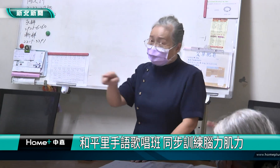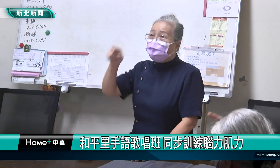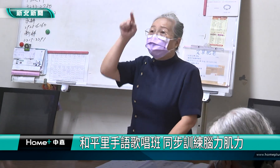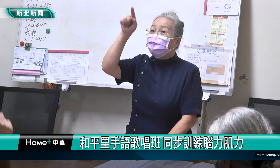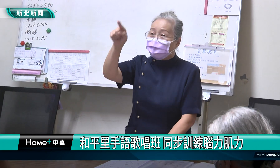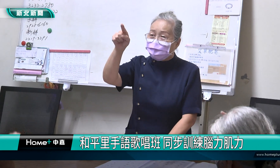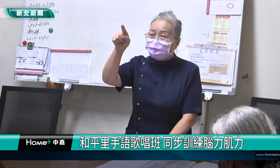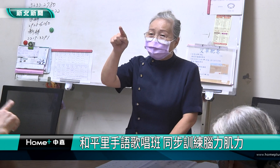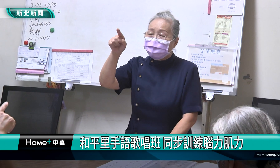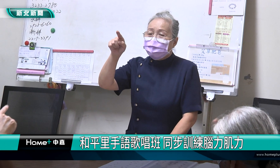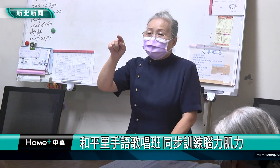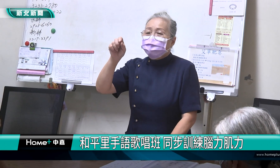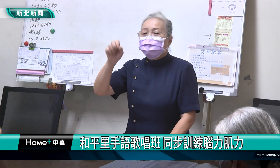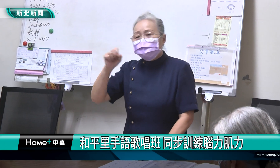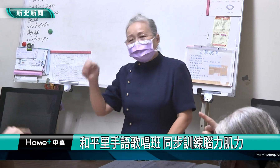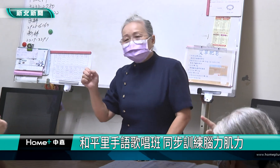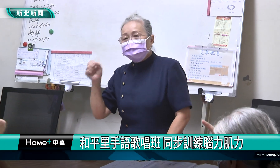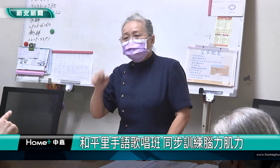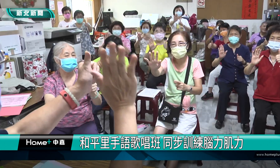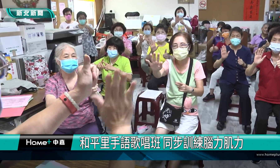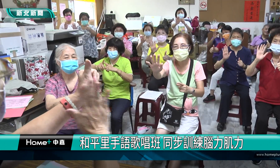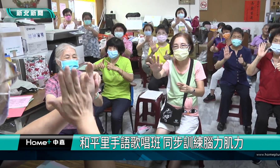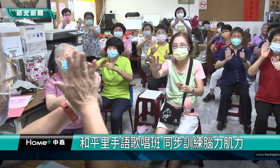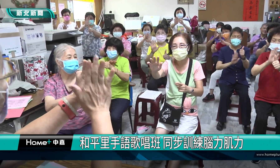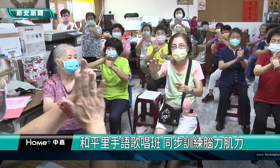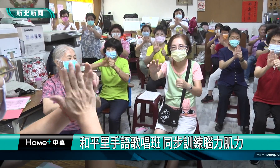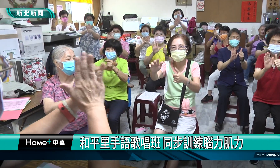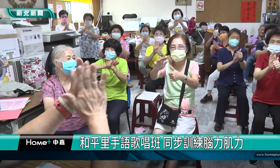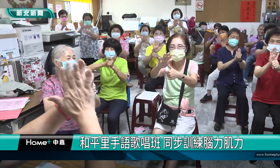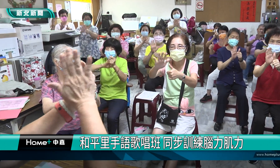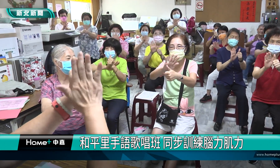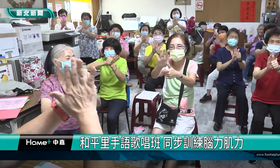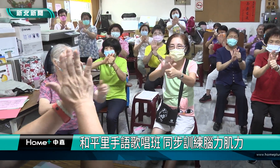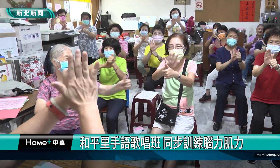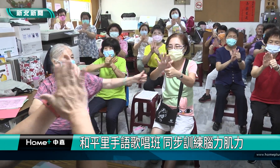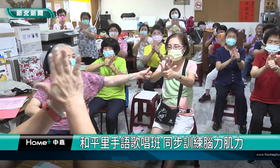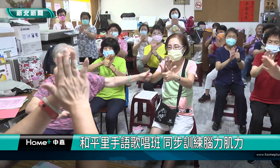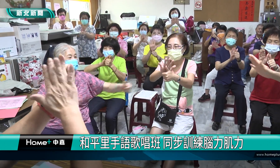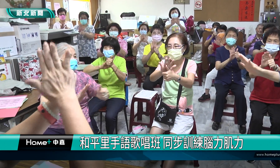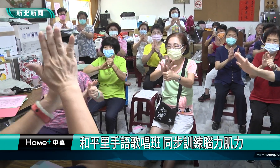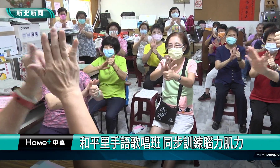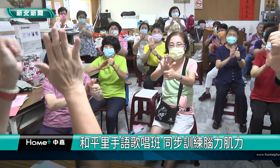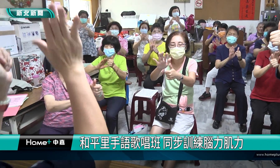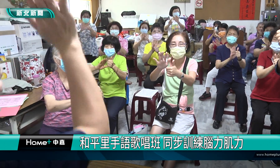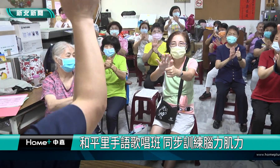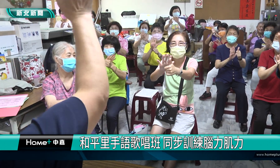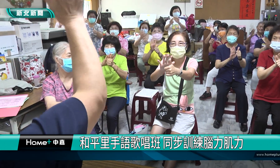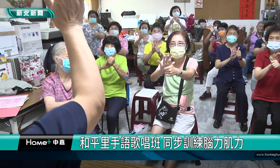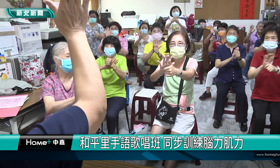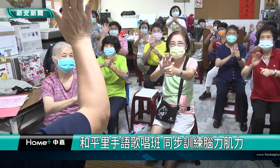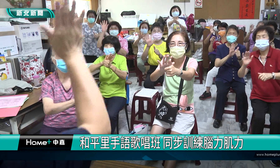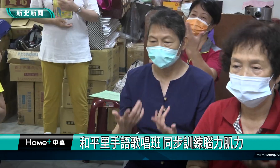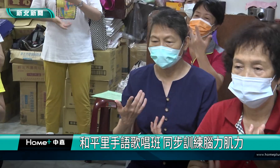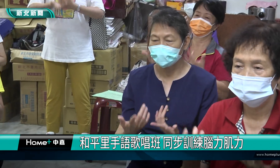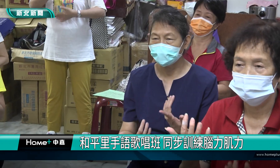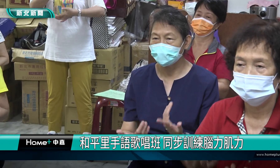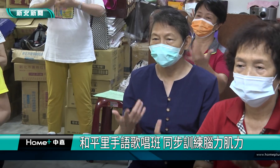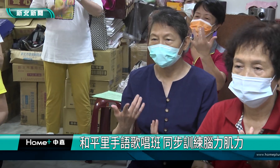刘淑云表示，透过手语歌唱班，不只提供一个机会，让周边居民可以相聚在一起，联系感情。课程中练习